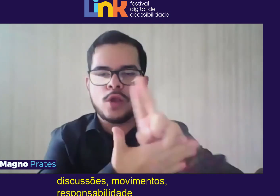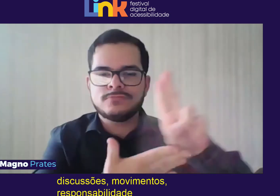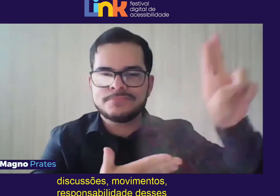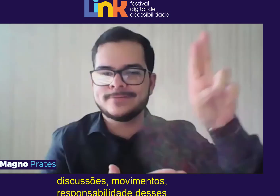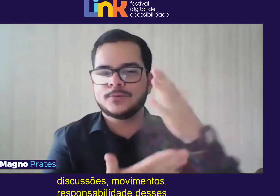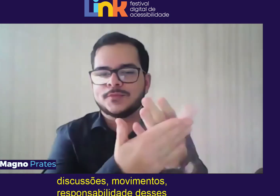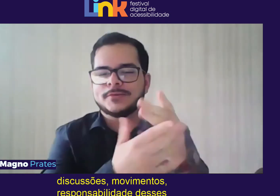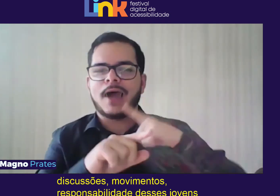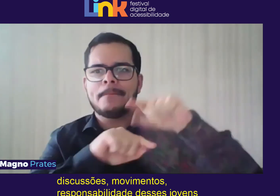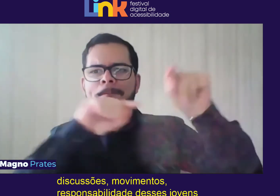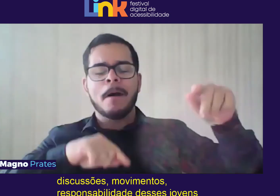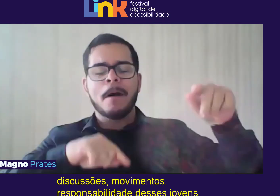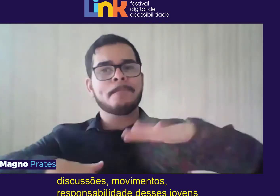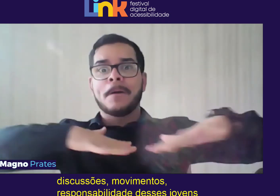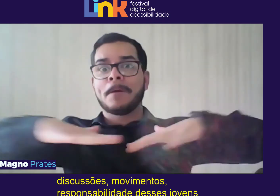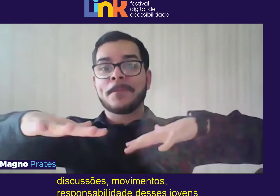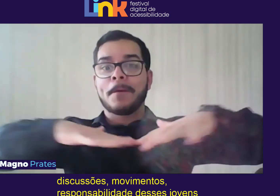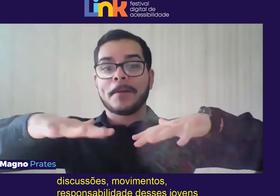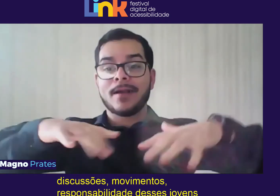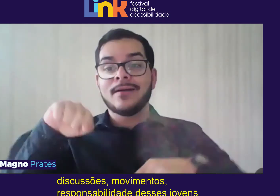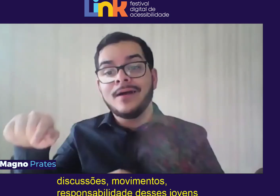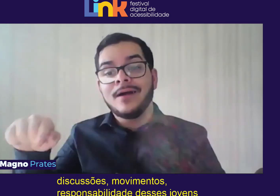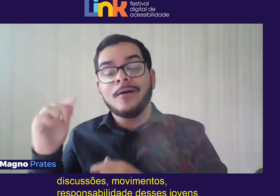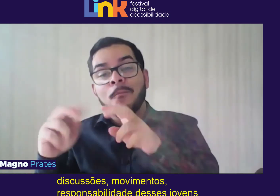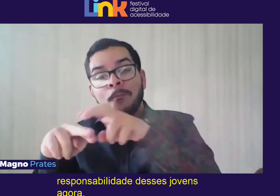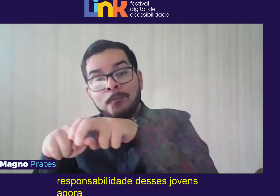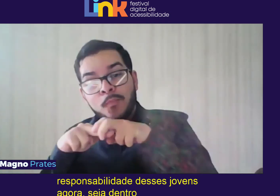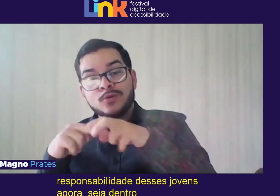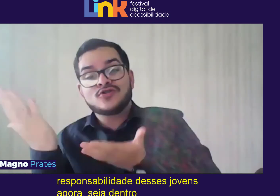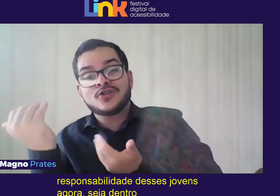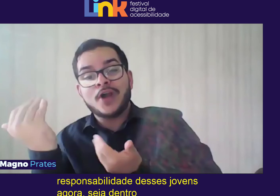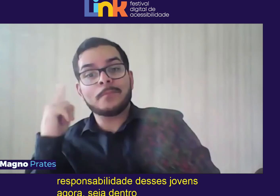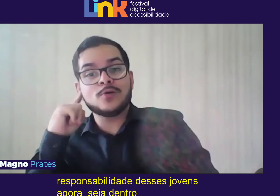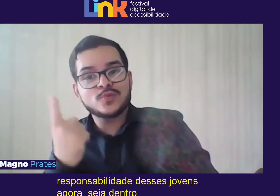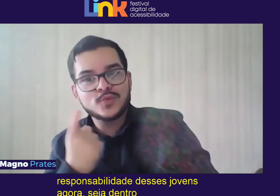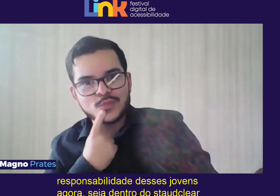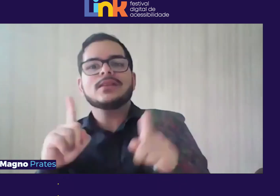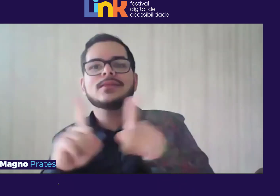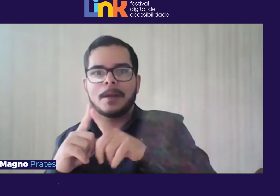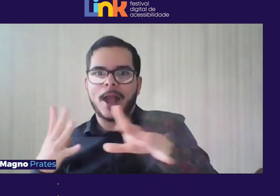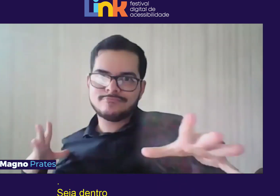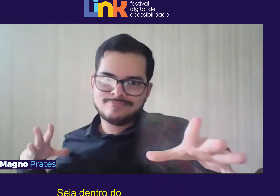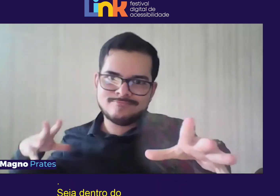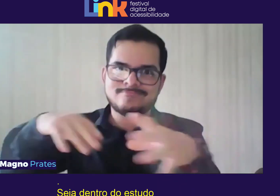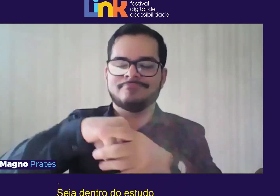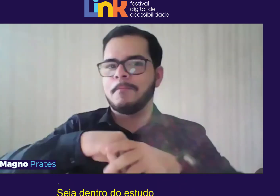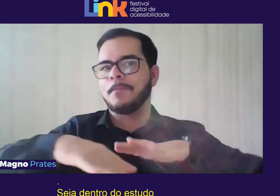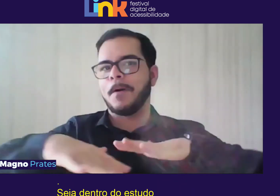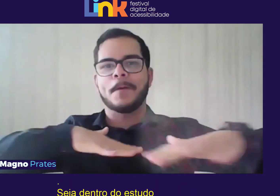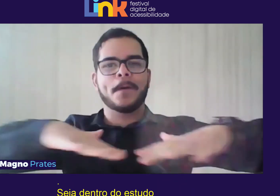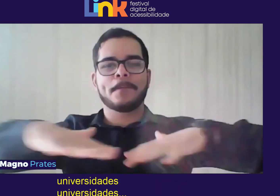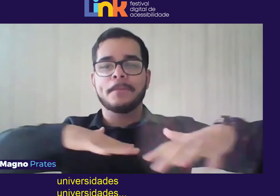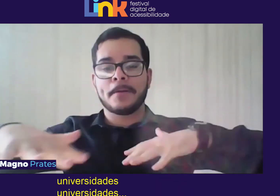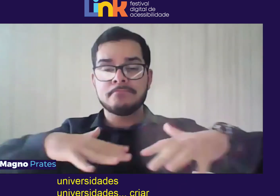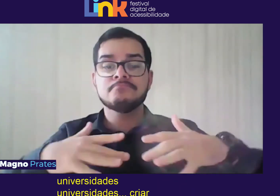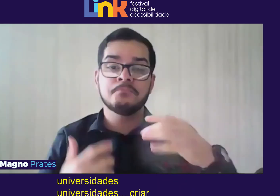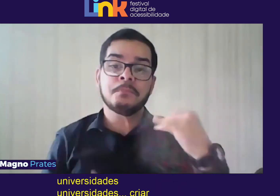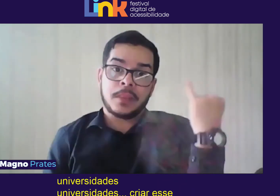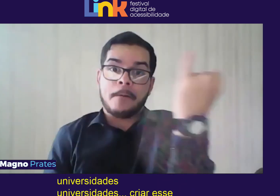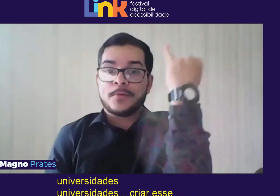dentro do estudo ou em universidades, criar esse movimento. Esses jovens surdos, eles estão aliados aqui com a